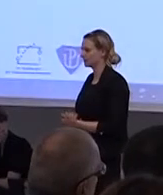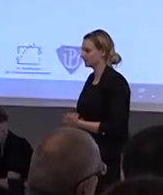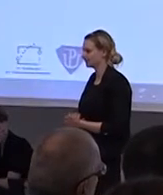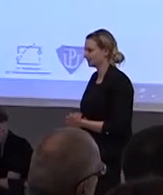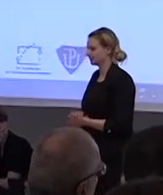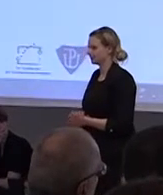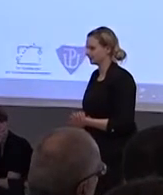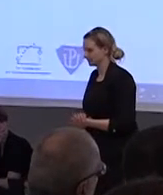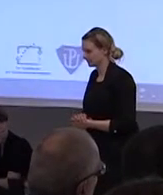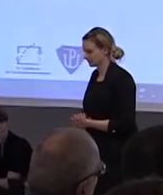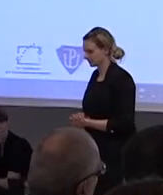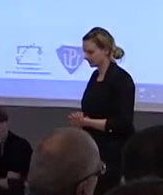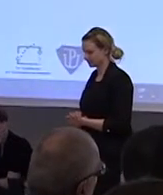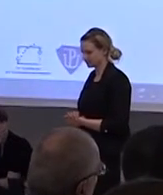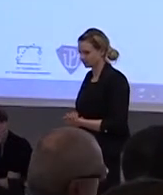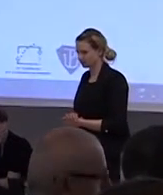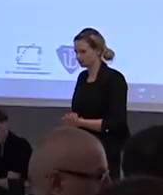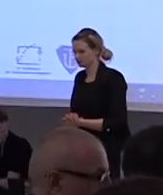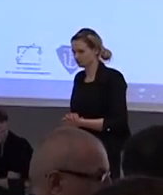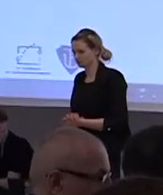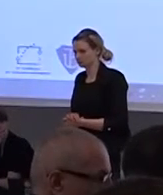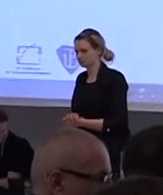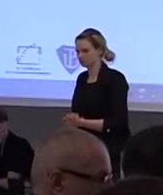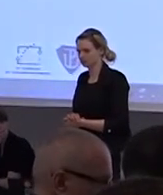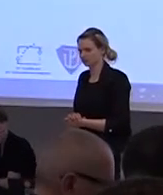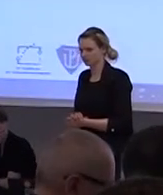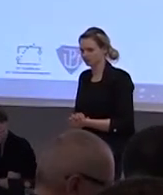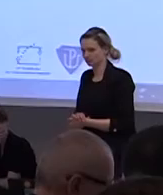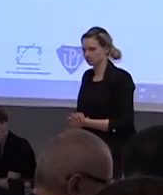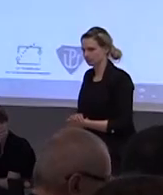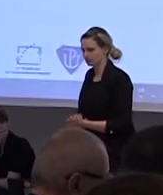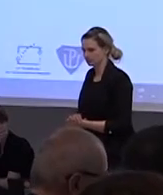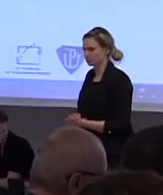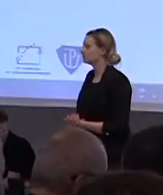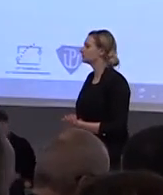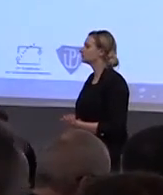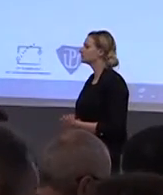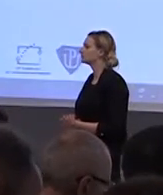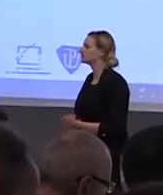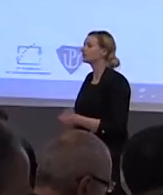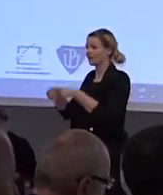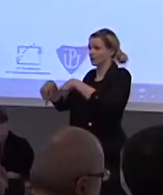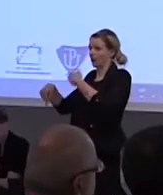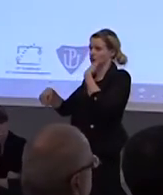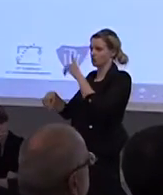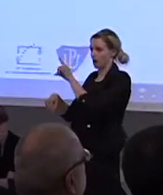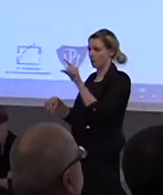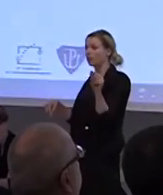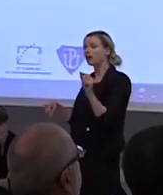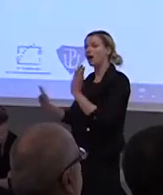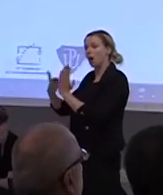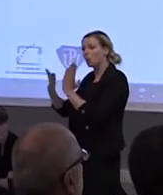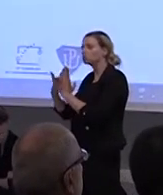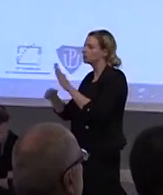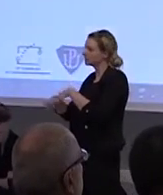passing new legislation that develops more inclusive schools here in your country. A jsem nesmírně ráda, že i tady v České republice vlastně dochází